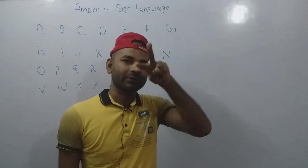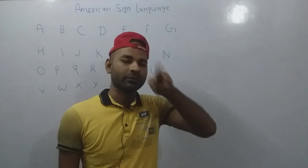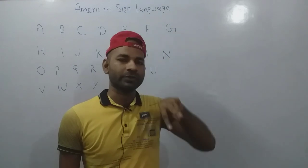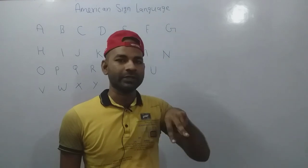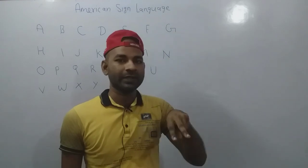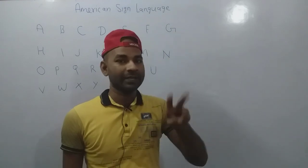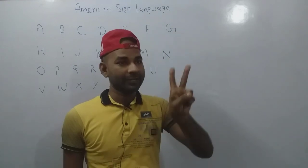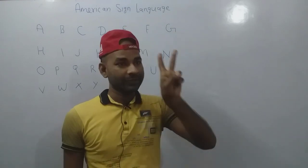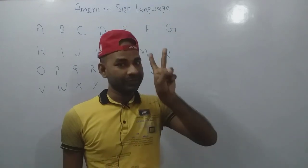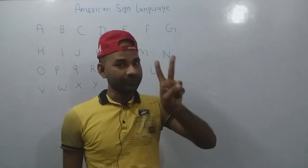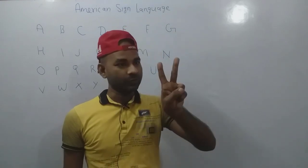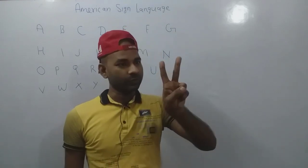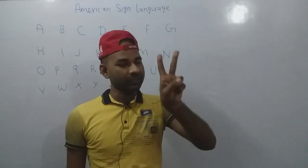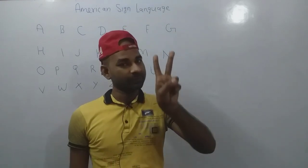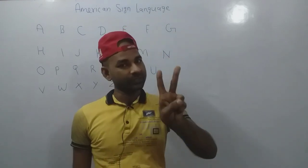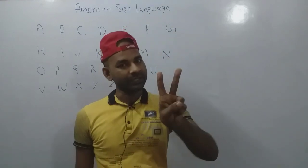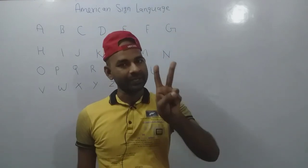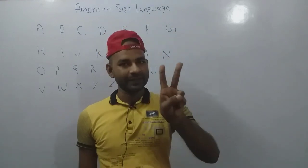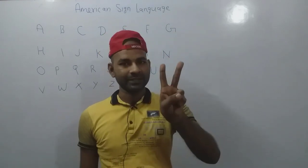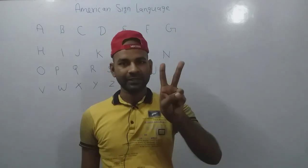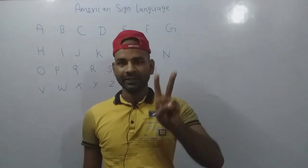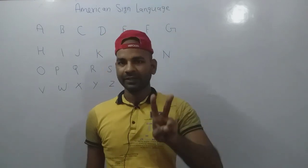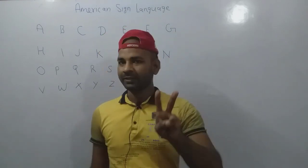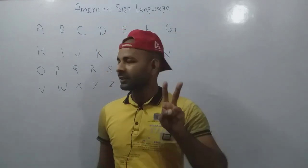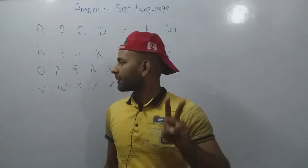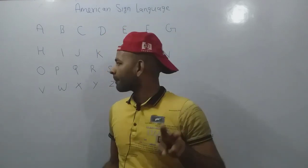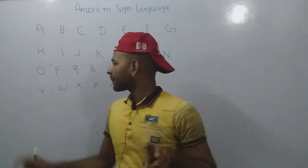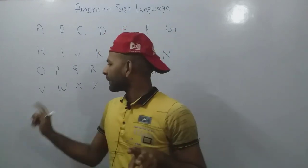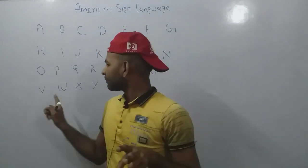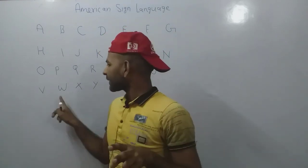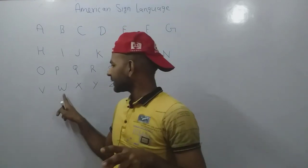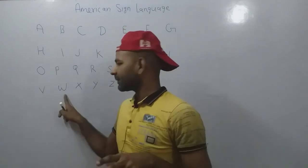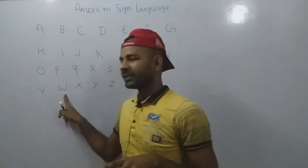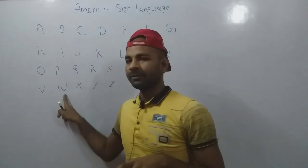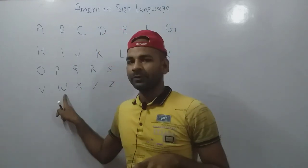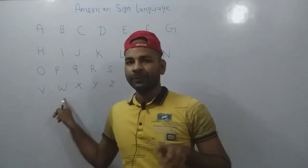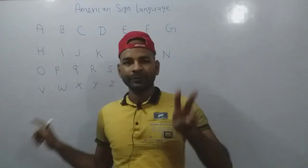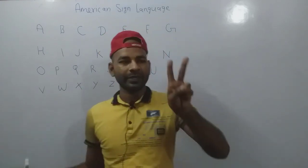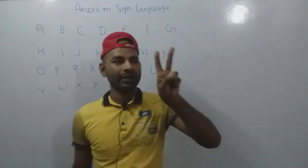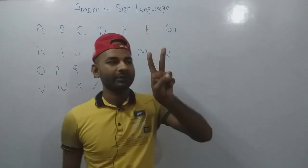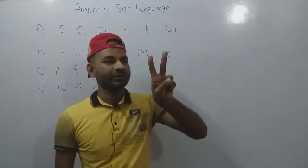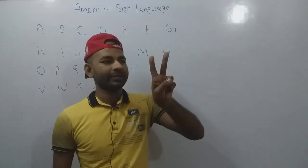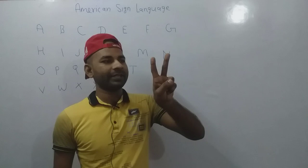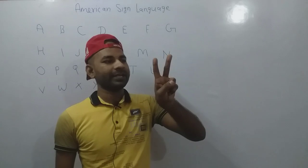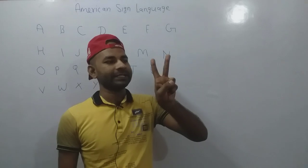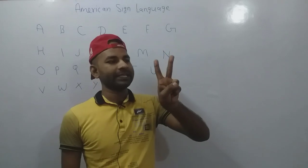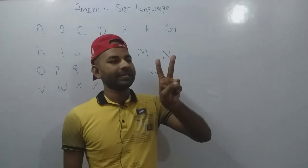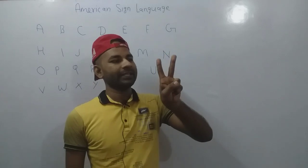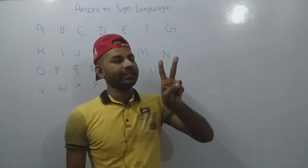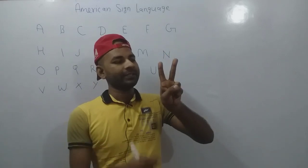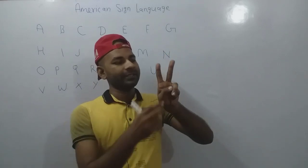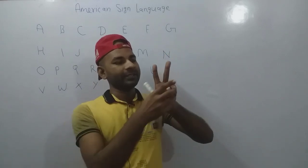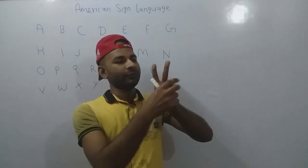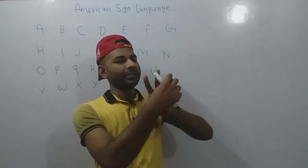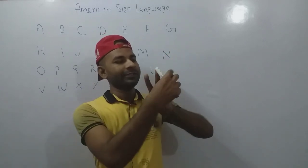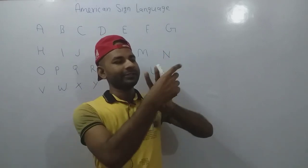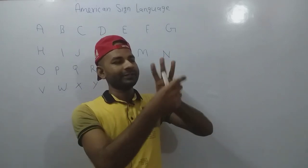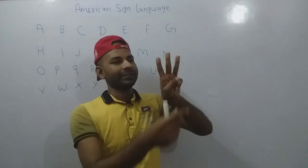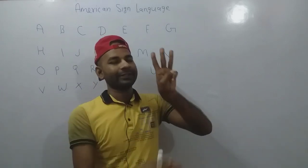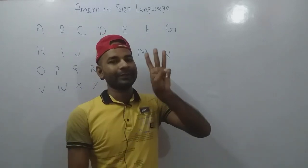कुछ नहीं, जो होता है एकदम सीधा ऐसे ऐसे दिखाना है, ठीक। इसके बाद W, आपने V बनाया है ऐसे, एक और निकाल लीजिए ऐसे, हो